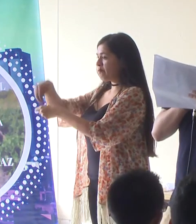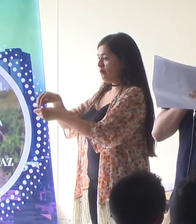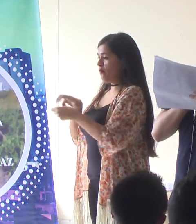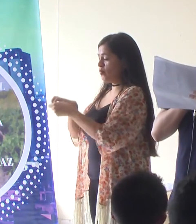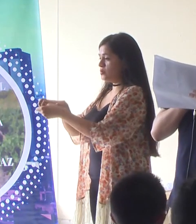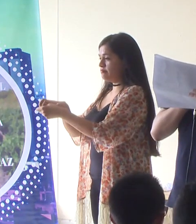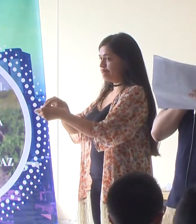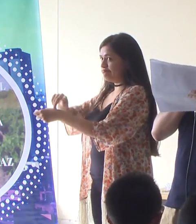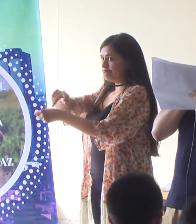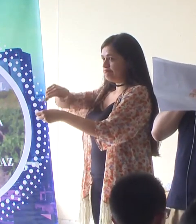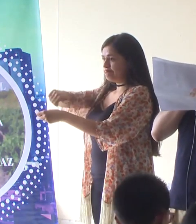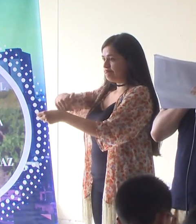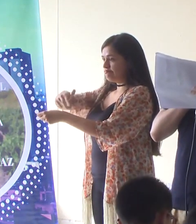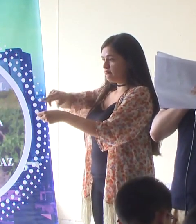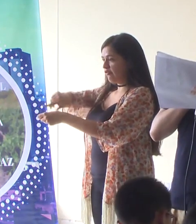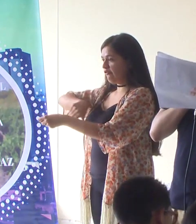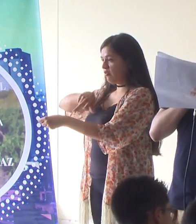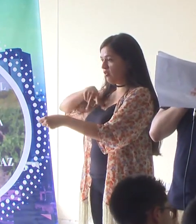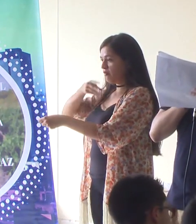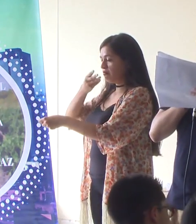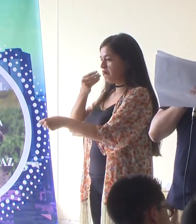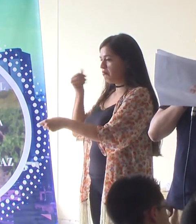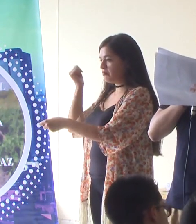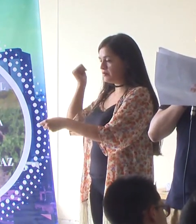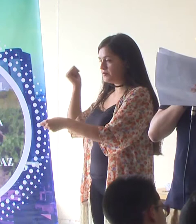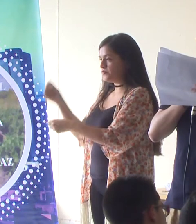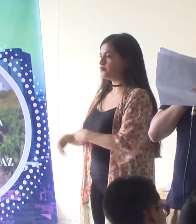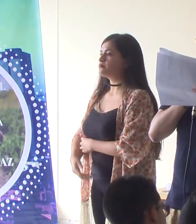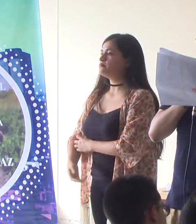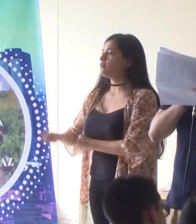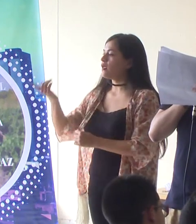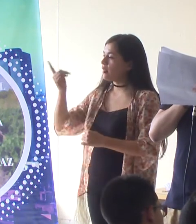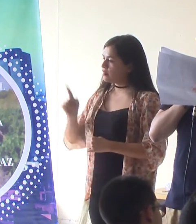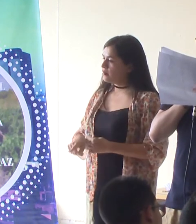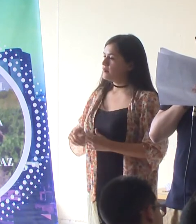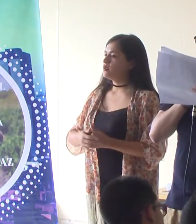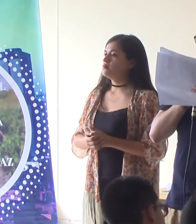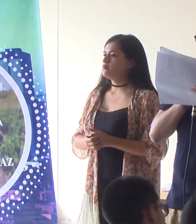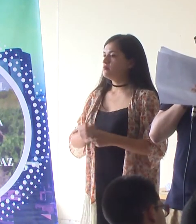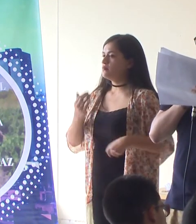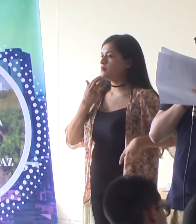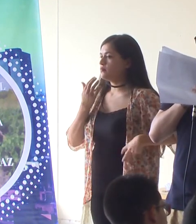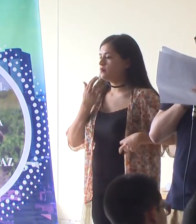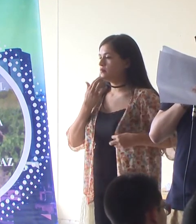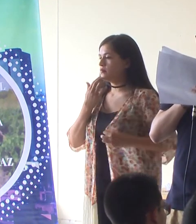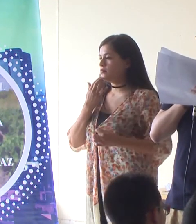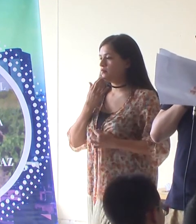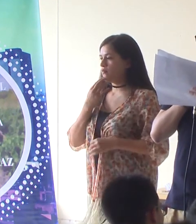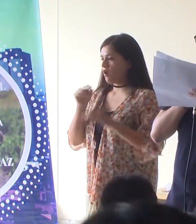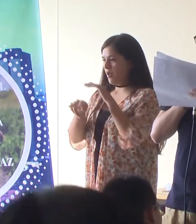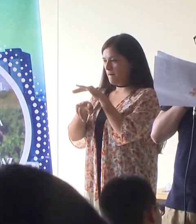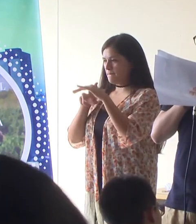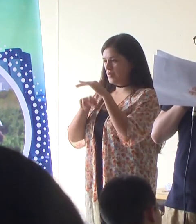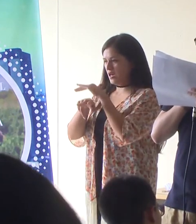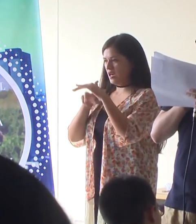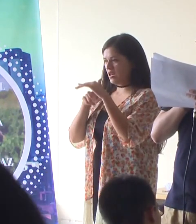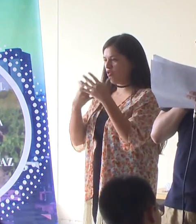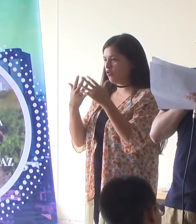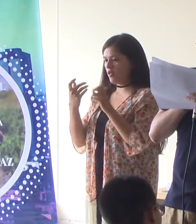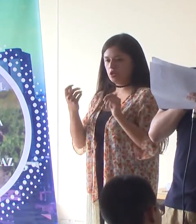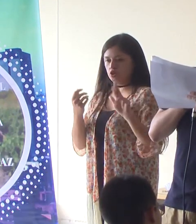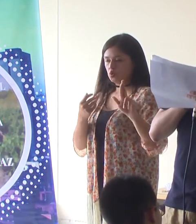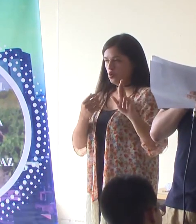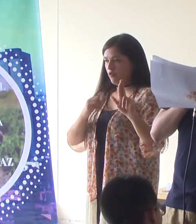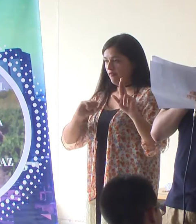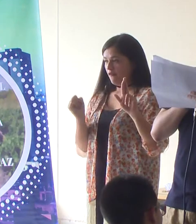locales que ya he mencionado en el caso es el caso de la gran minería a cielo abierto del sur de bogotá